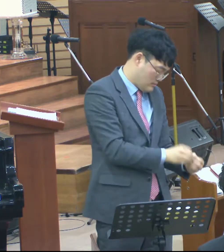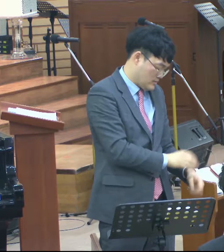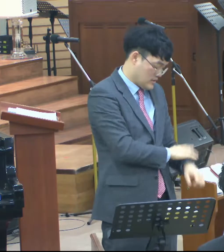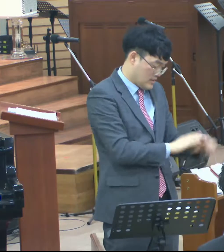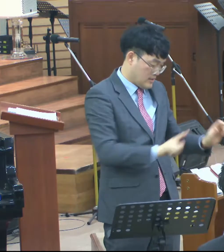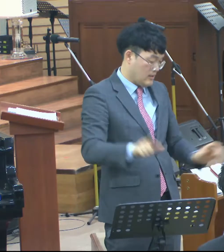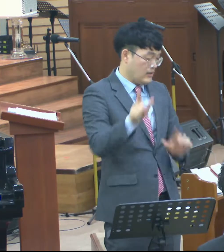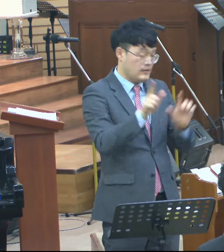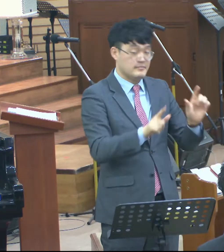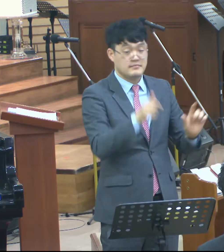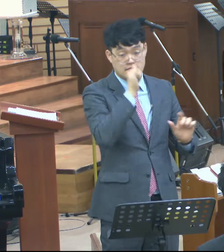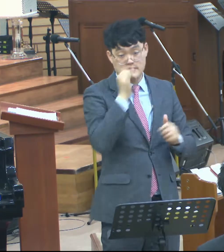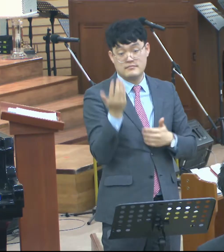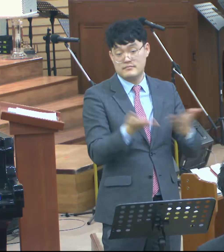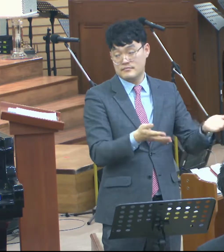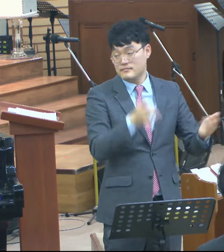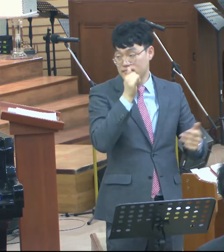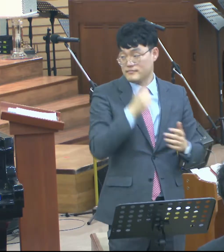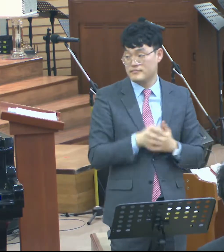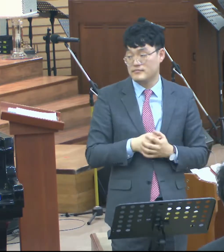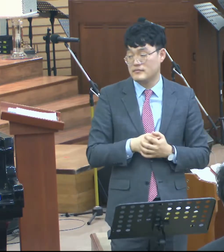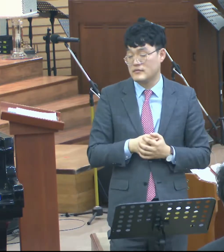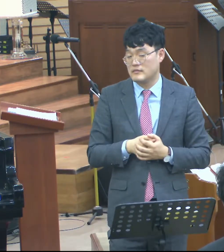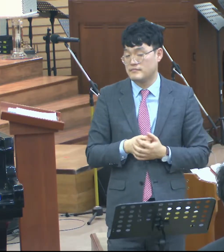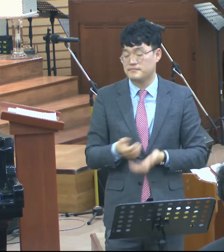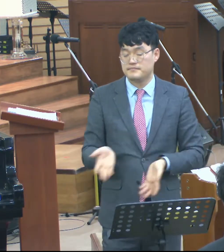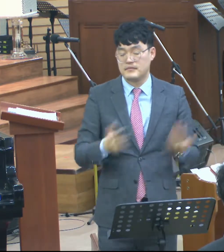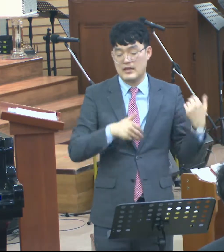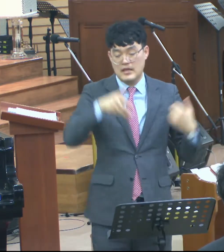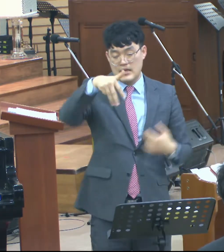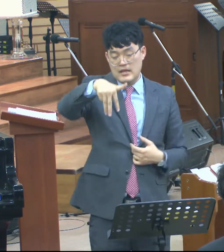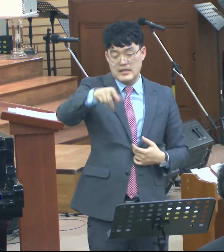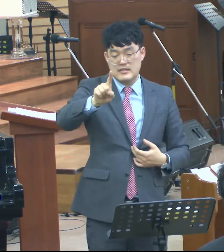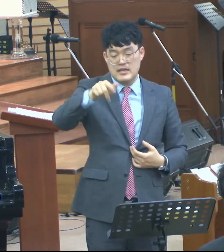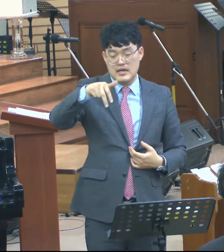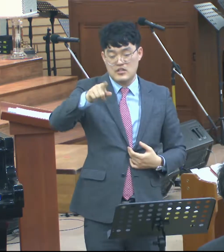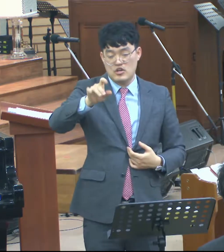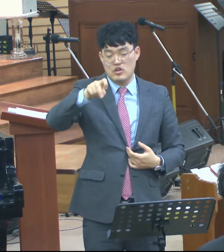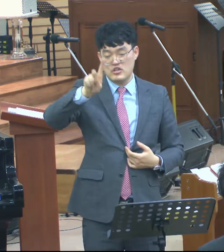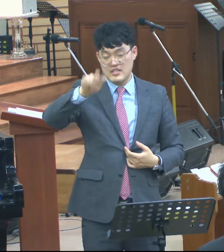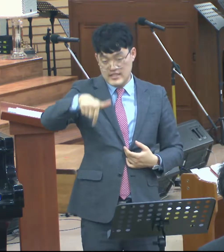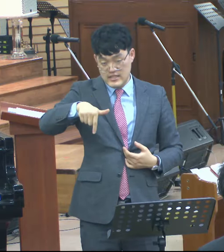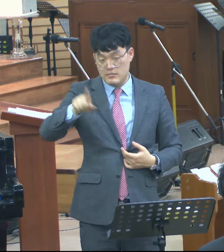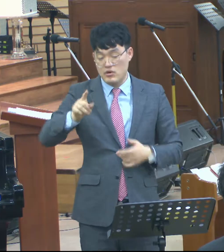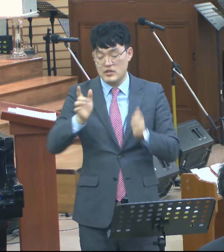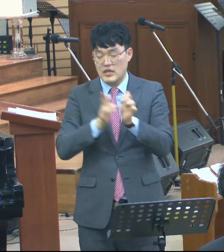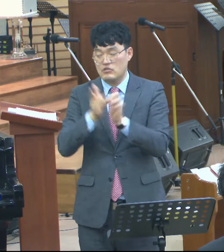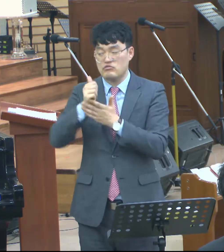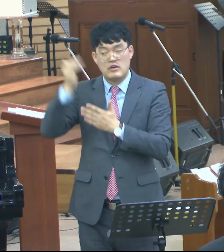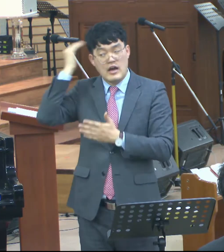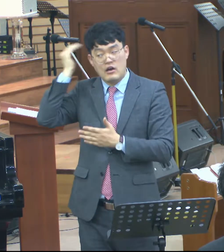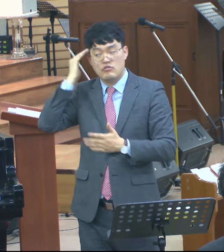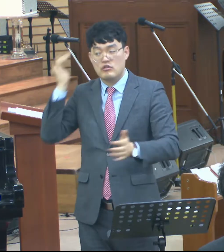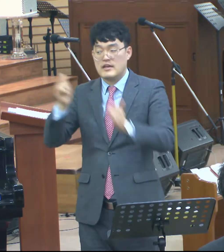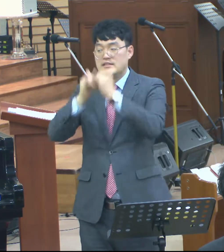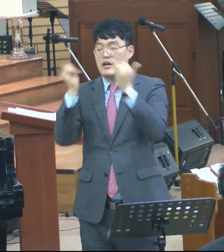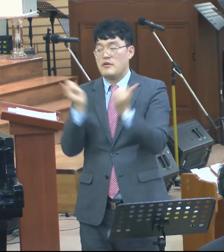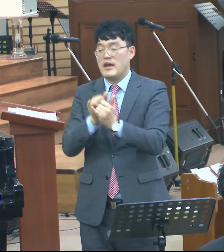차정식이라는 분이 예수, 한국사회에 답하다 이런 책을 썼는데 11장 예수, 서울에서 집을 구하다 이런 제목이